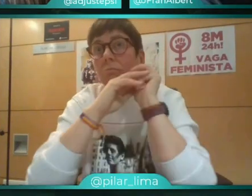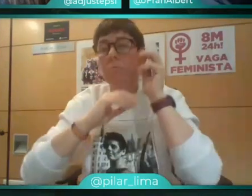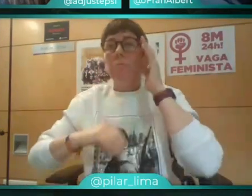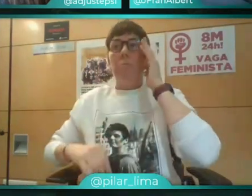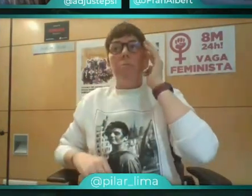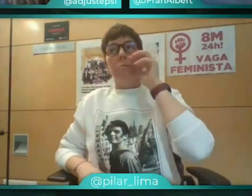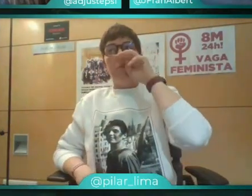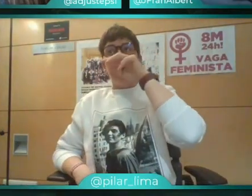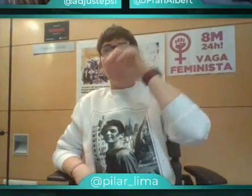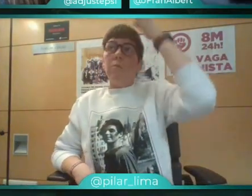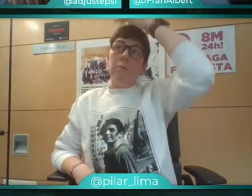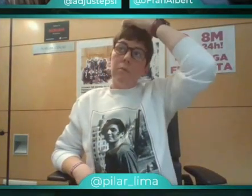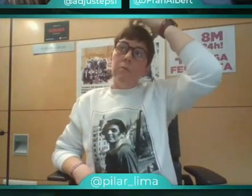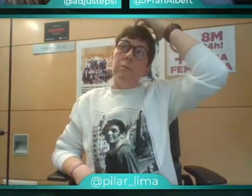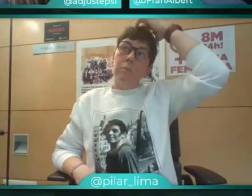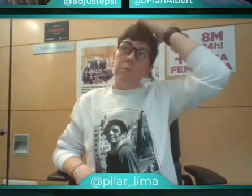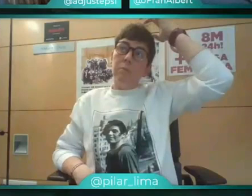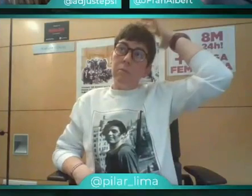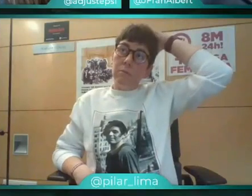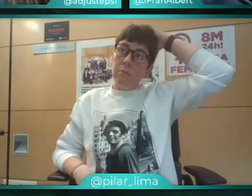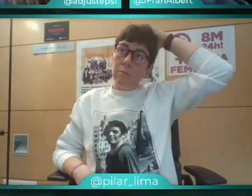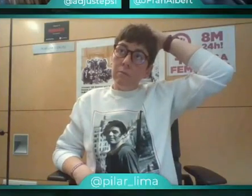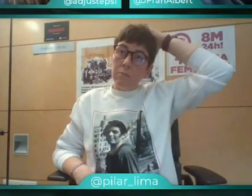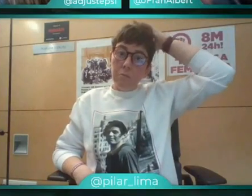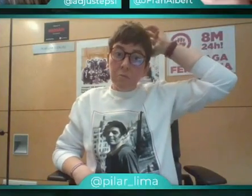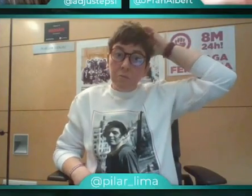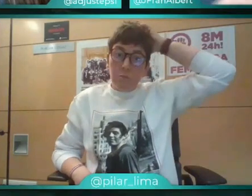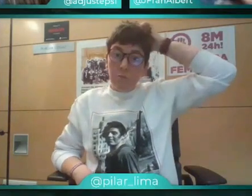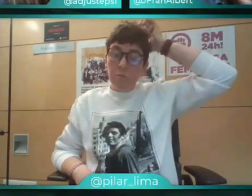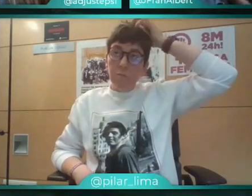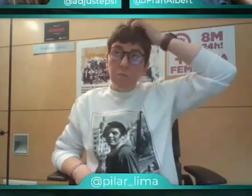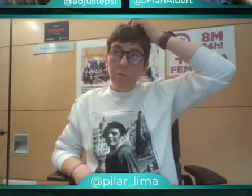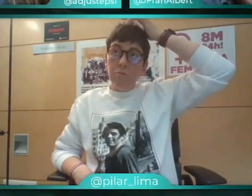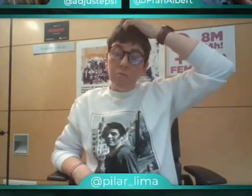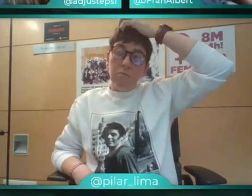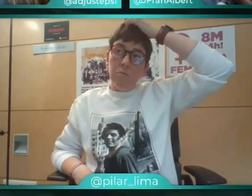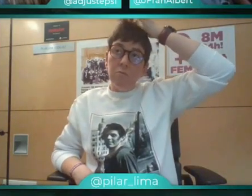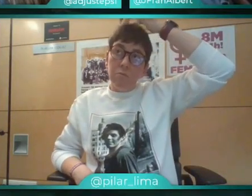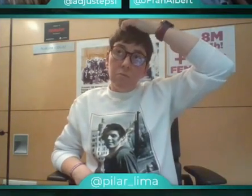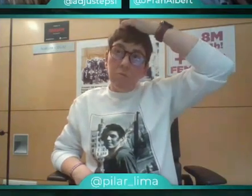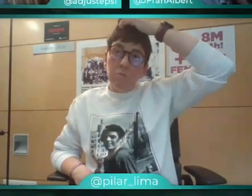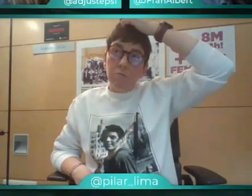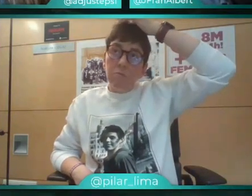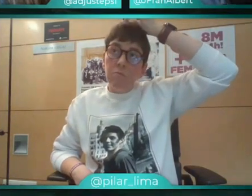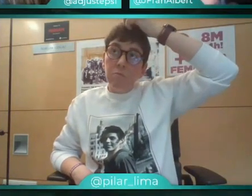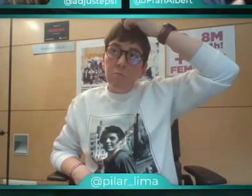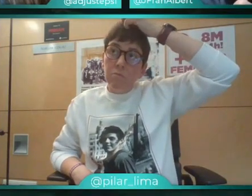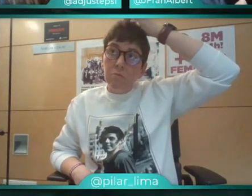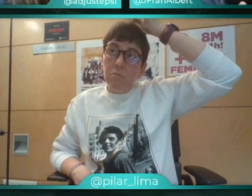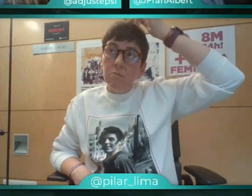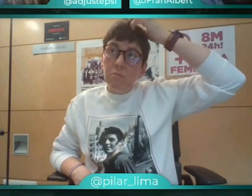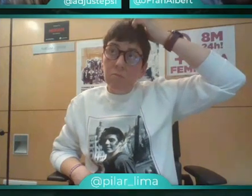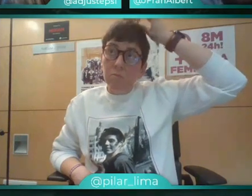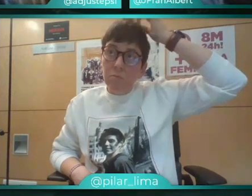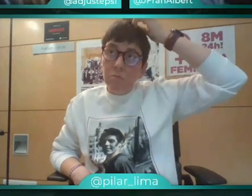muy poco afines no yo particularmente no Mira justamente ahora que has mencionado a risto no que hoy